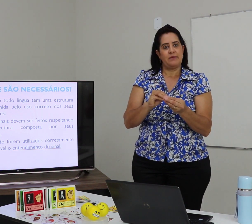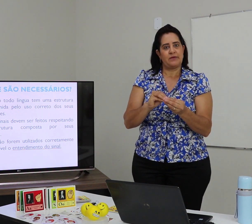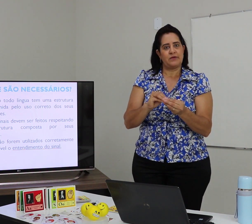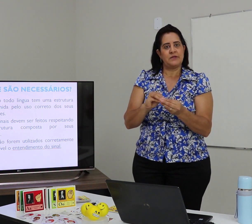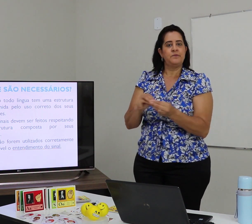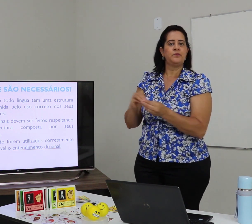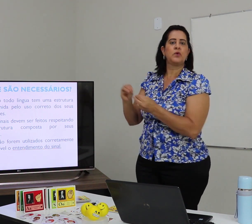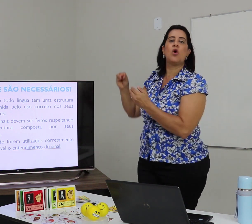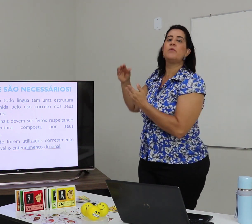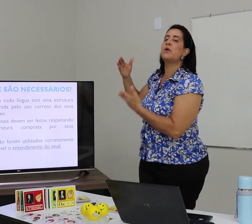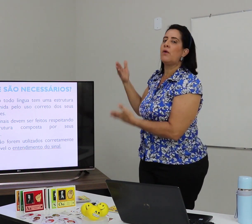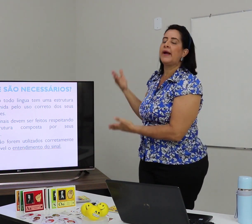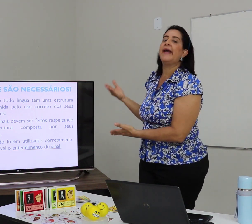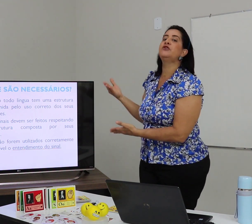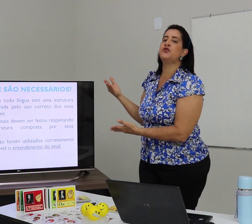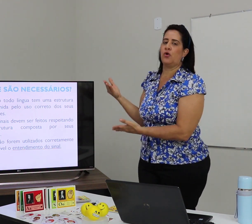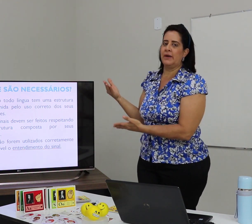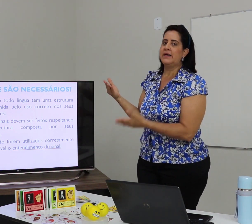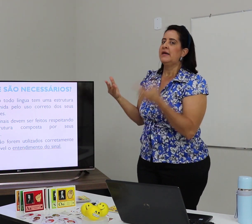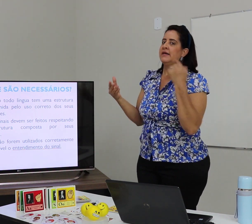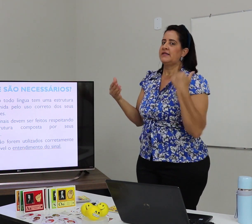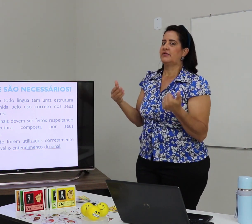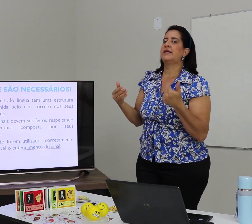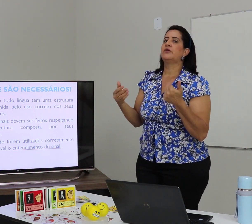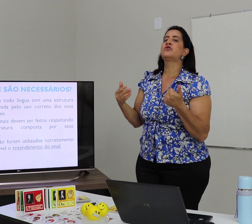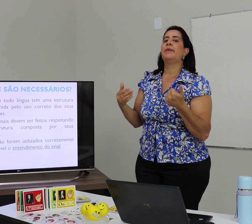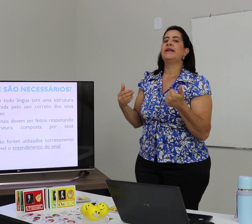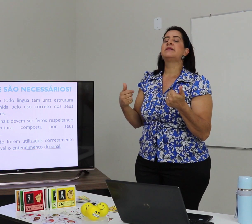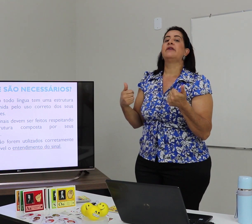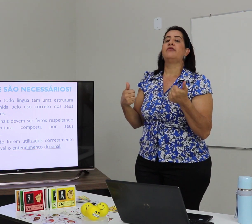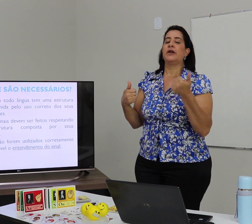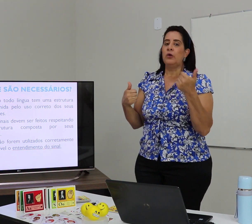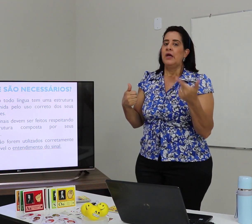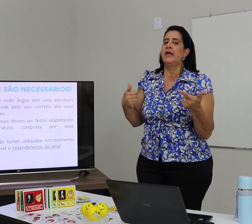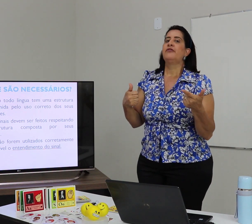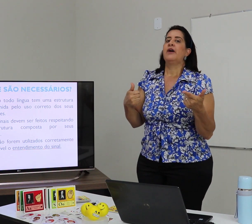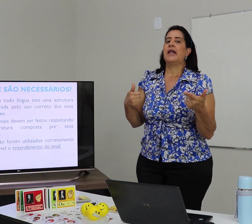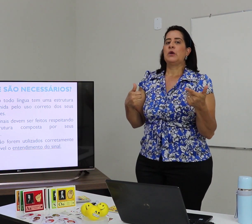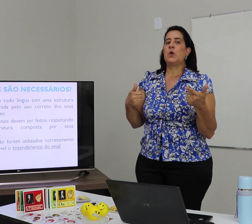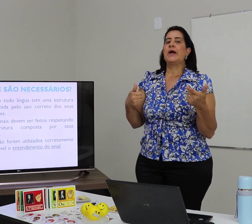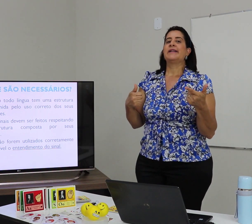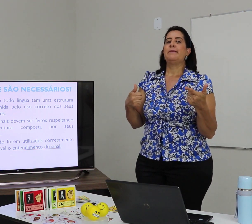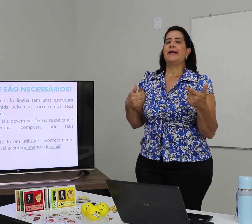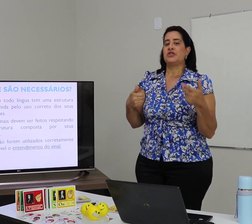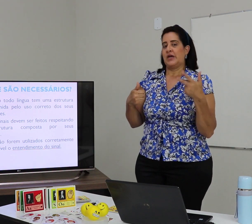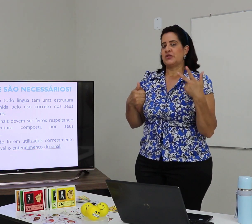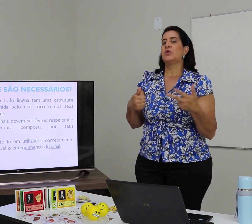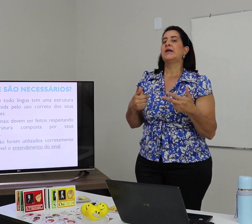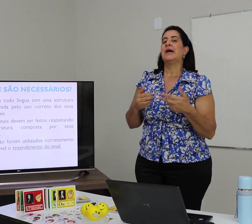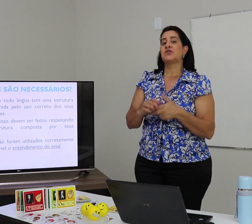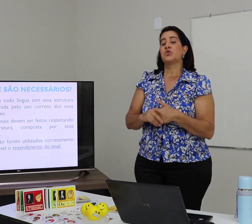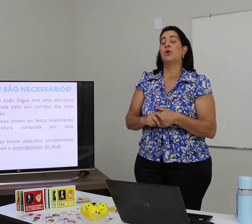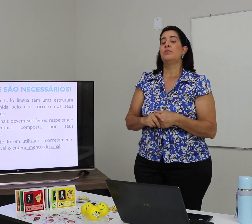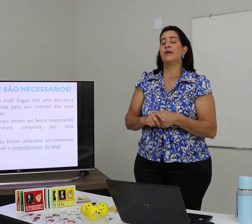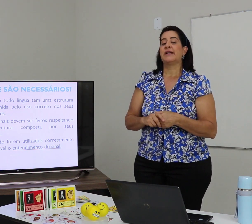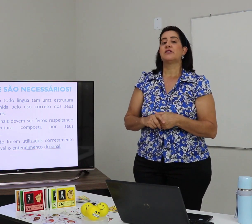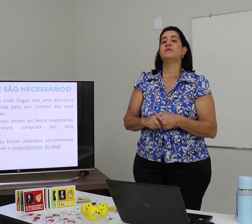parâmetros. Como em qualquer idioma, se você não souber escrevê-lo e falá-lo corretamente, a sua comunicação vai